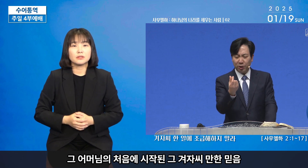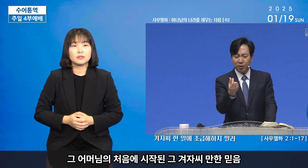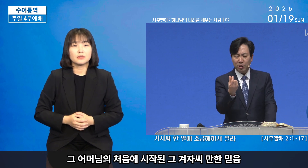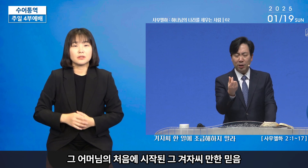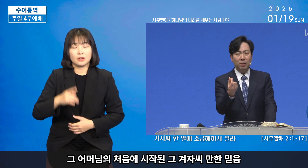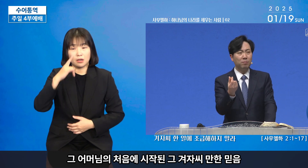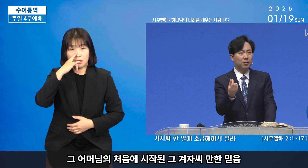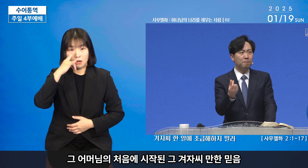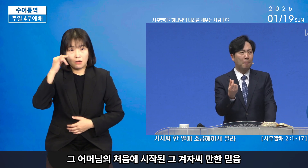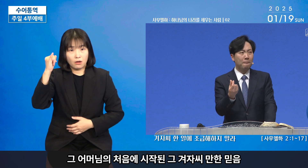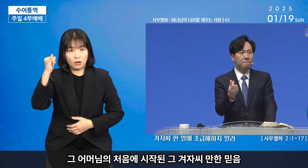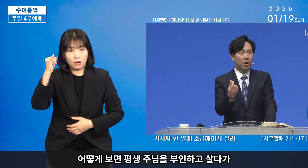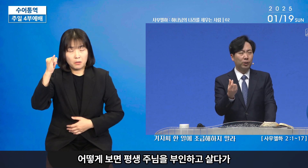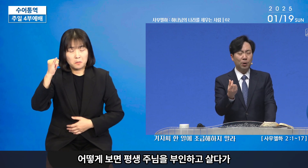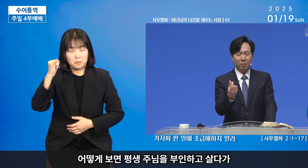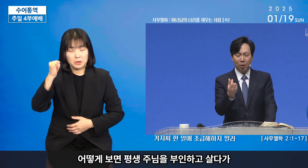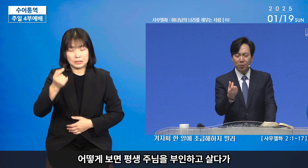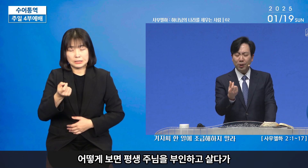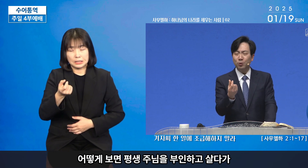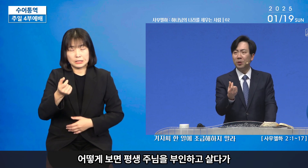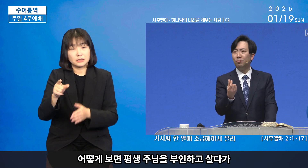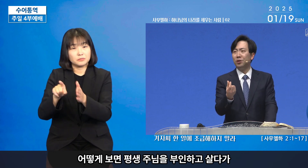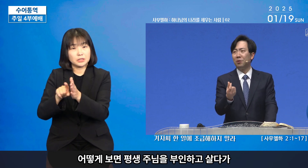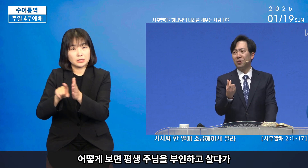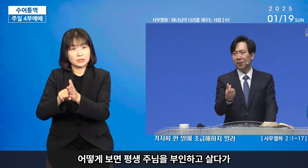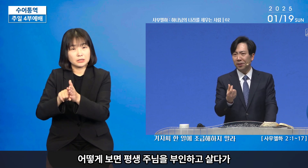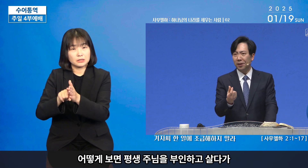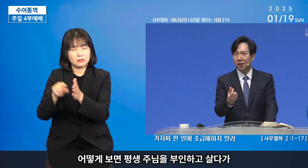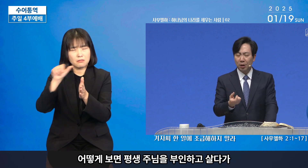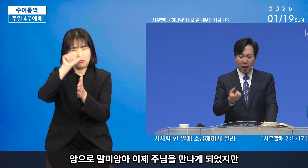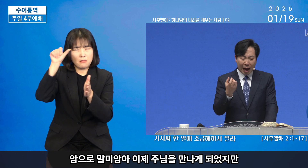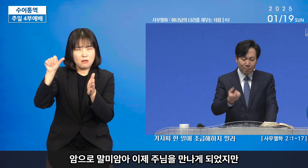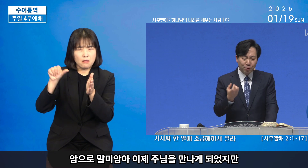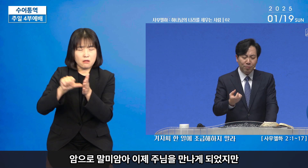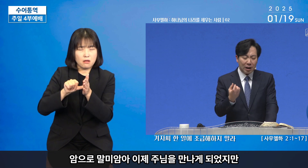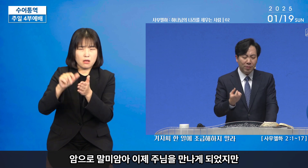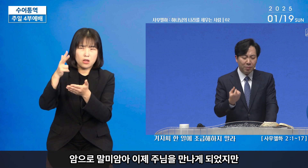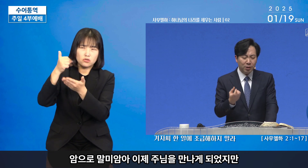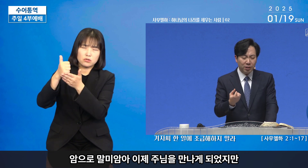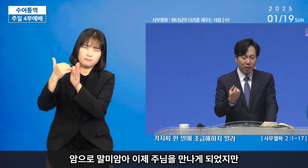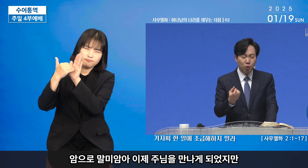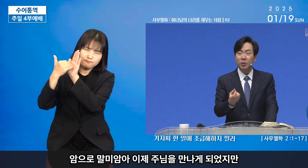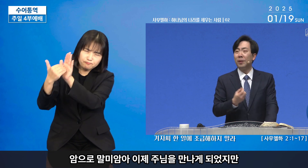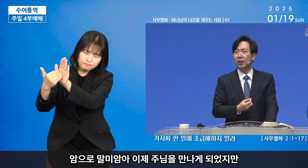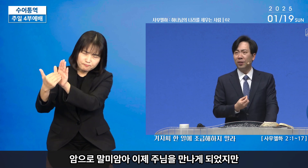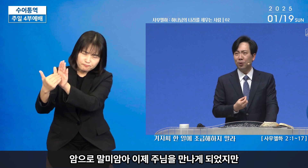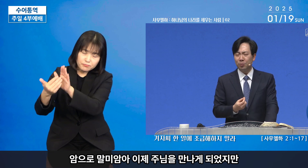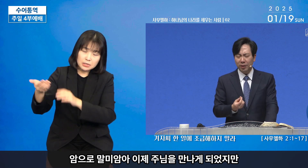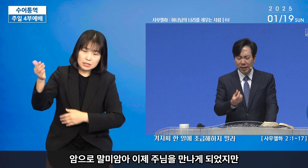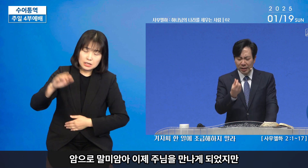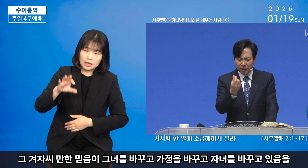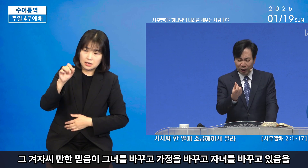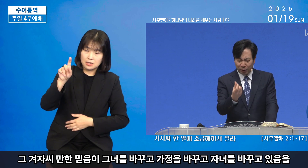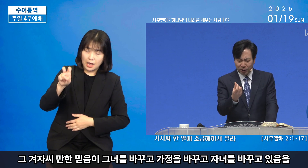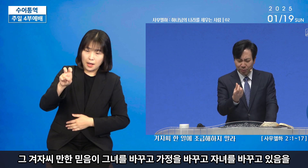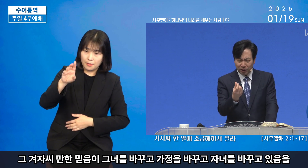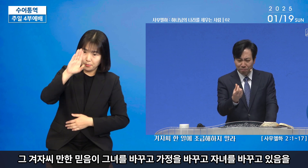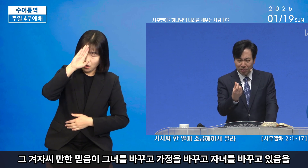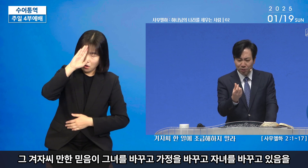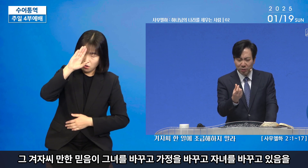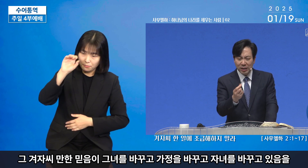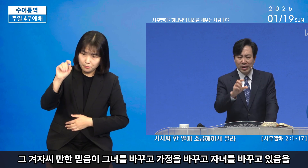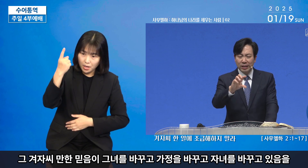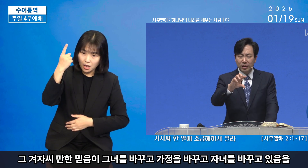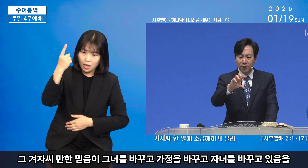그 겨자씨만한 믿음, 어떻게 보면 평생 주님을 부인하고 살다가 암으로 말미암아 이제 주님을 만나게 되었지만 그